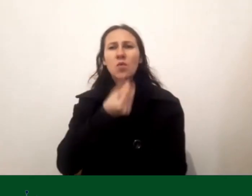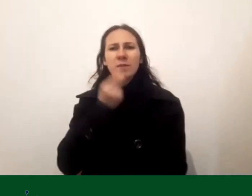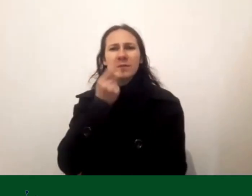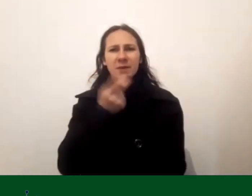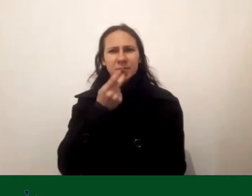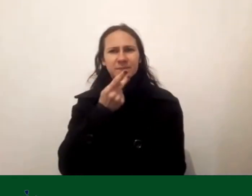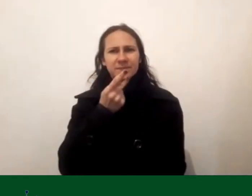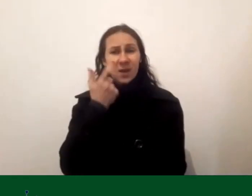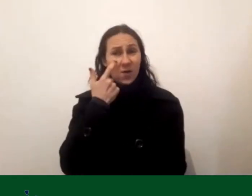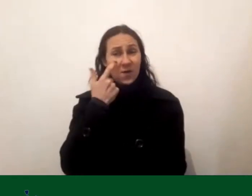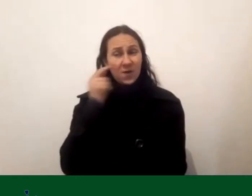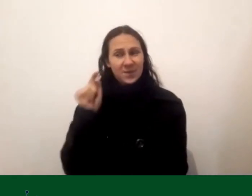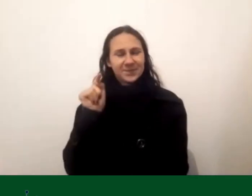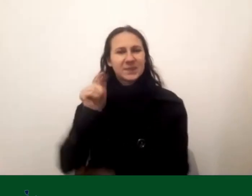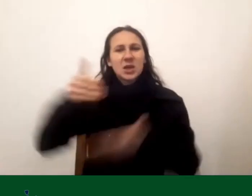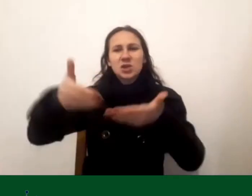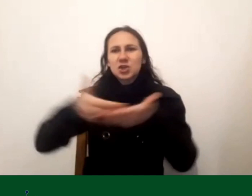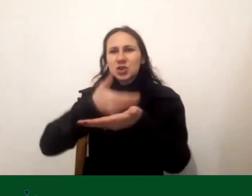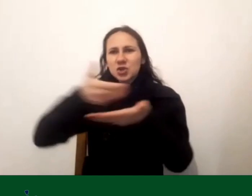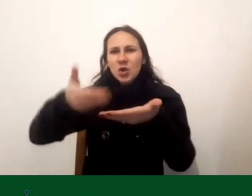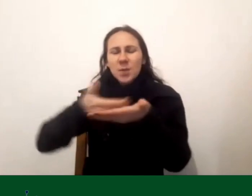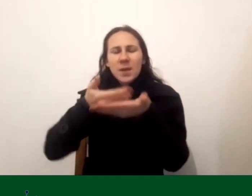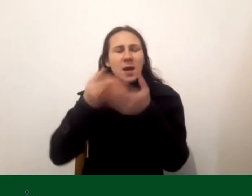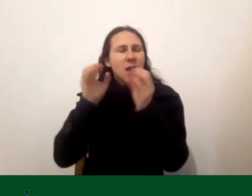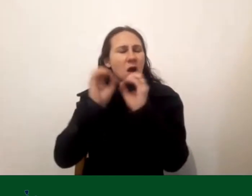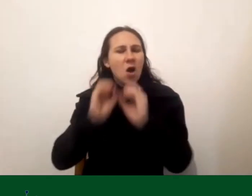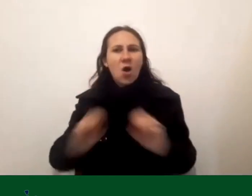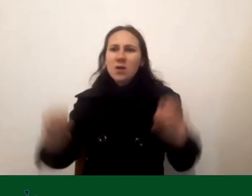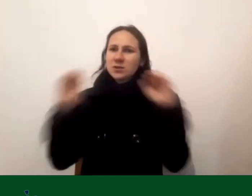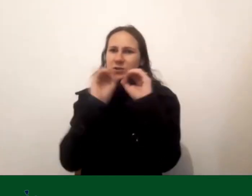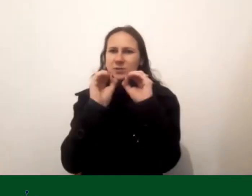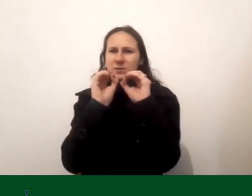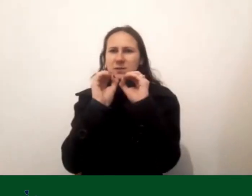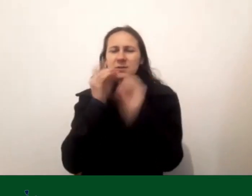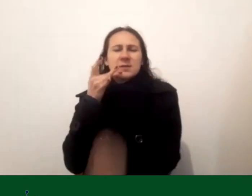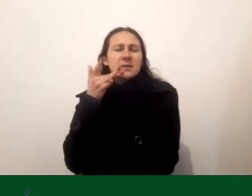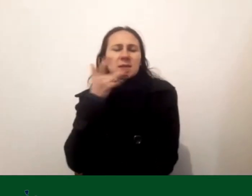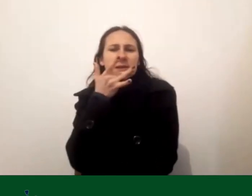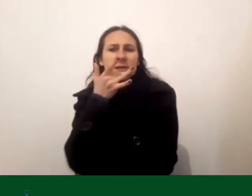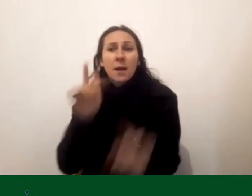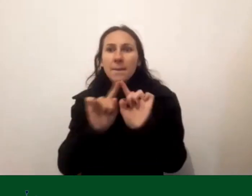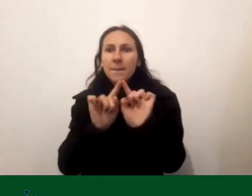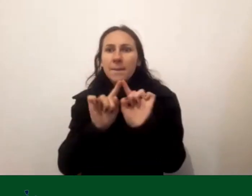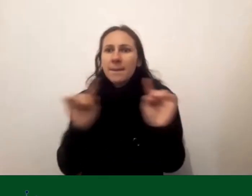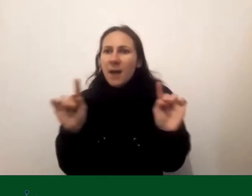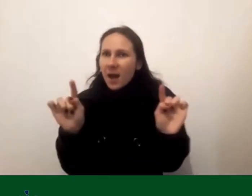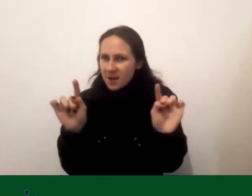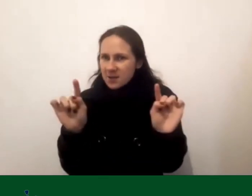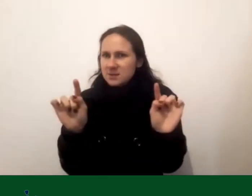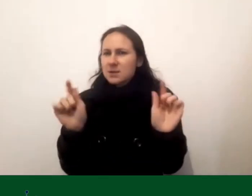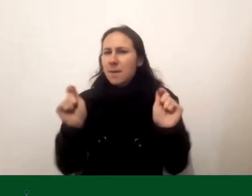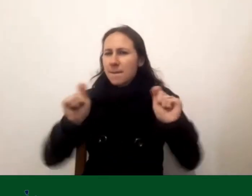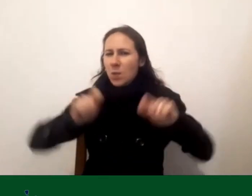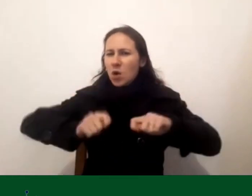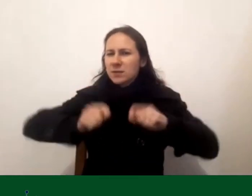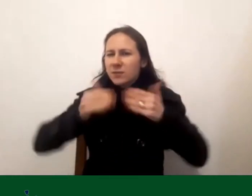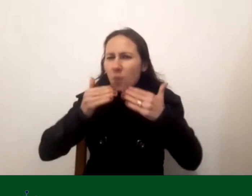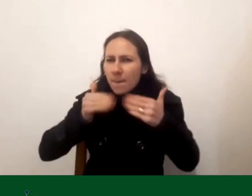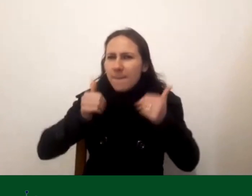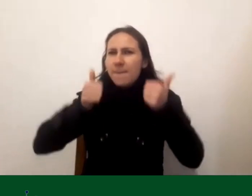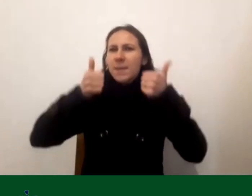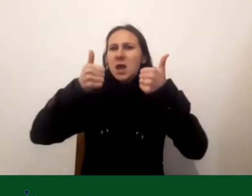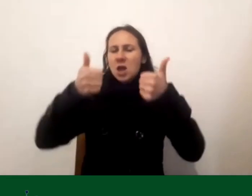sopa está excelente. Muito boa mesmo. Mas ela ficaria boa para o duque,